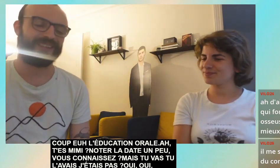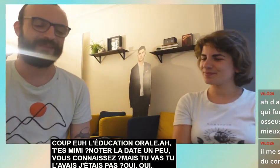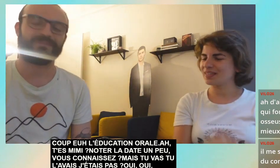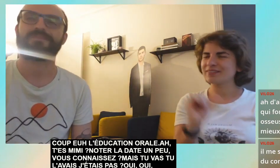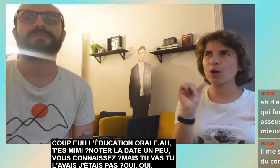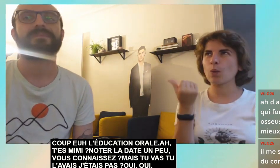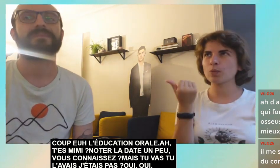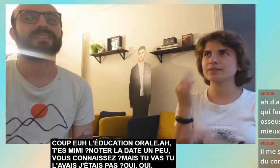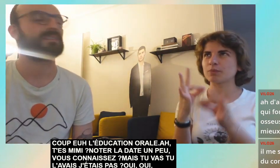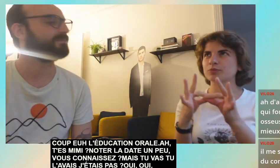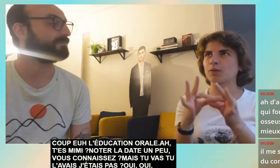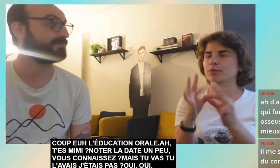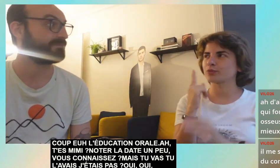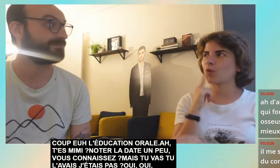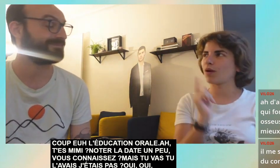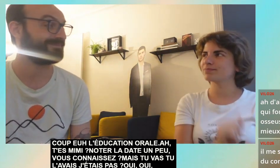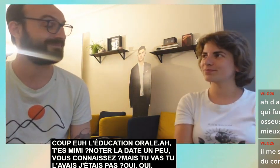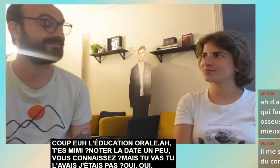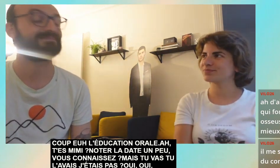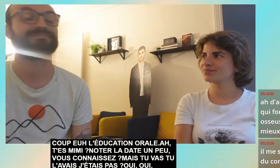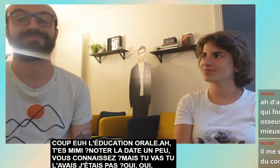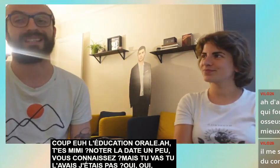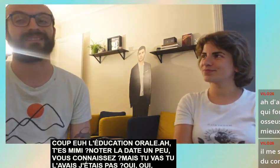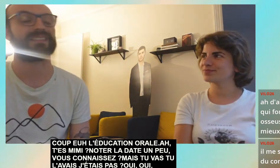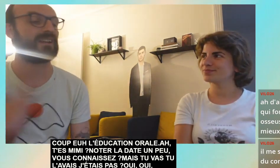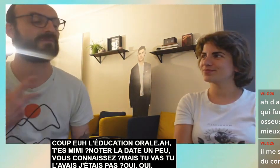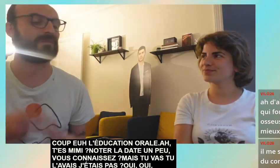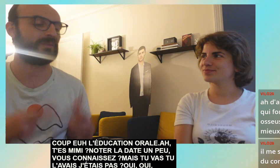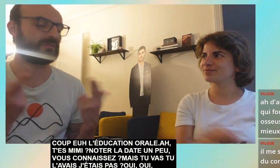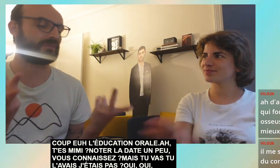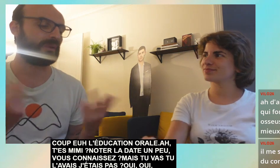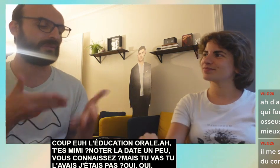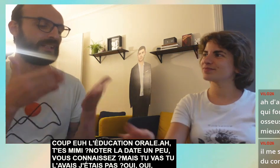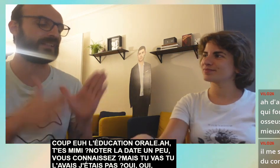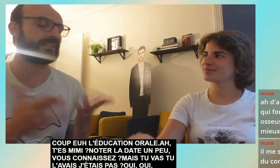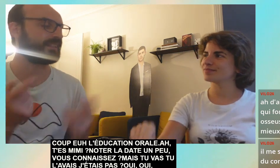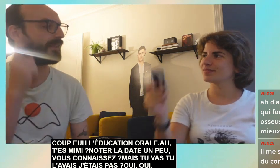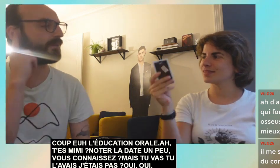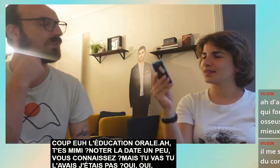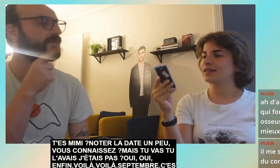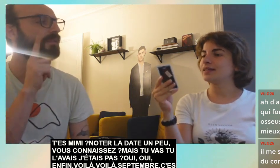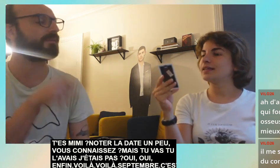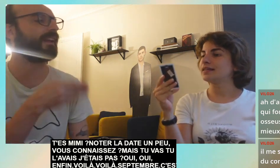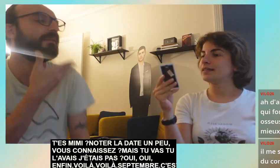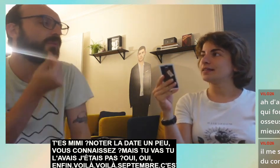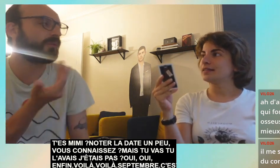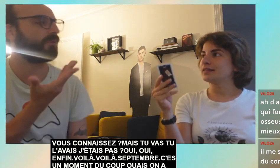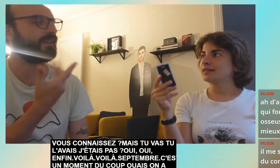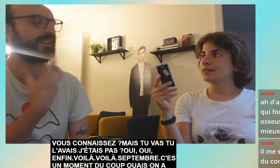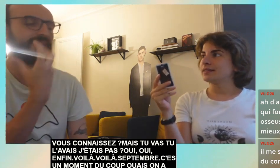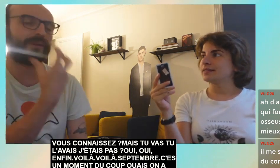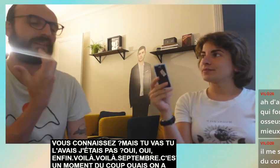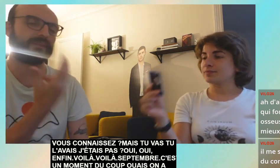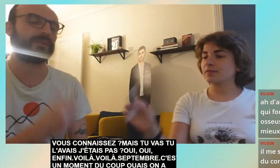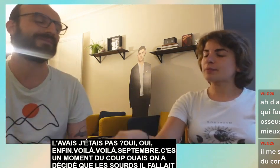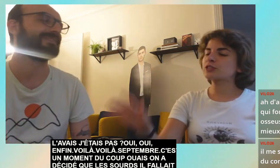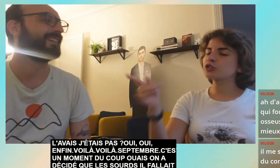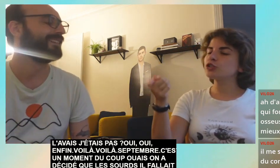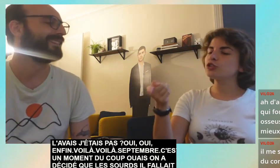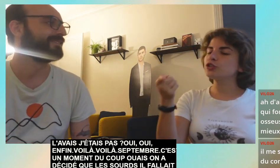Voilà. Septembre. C'était un moment, du coup, on a décidé que les sourds, il fallait mieux qu'ils oralisent. Parce que